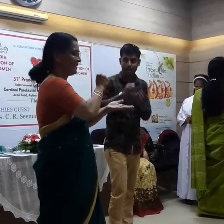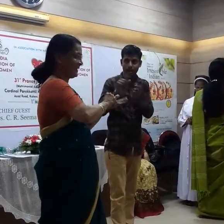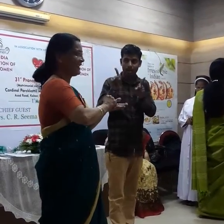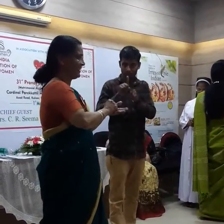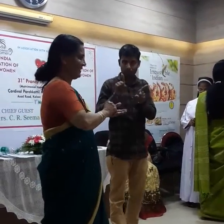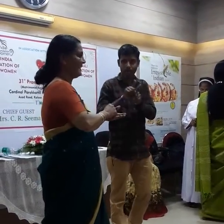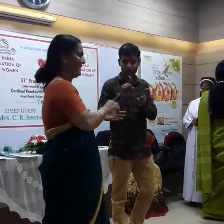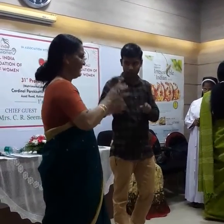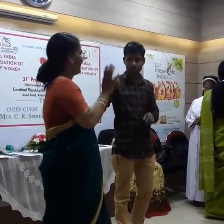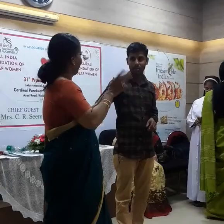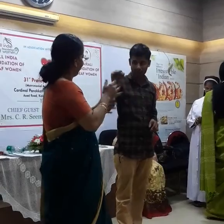പ്രസിലാണ് ജോലി ചെയ്യുന്നത്.